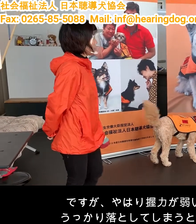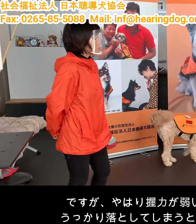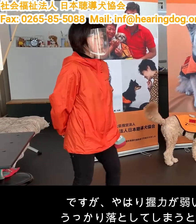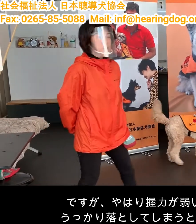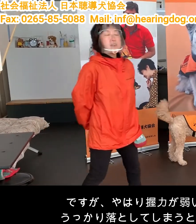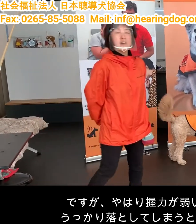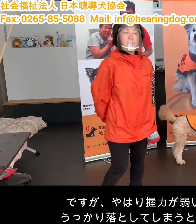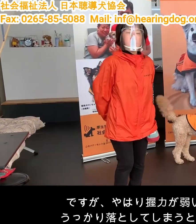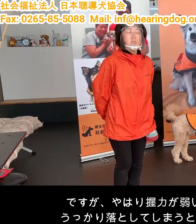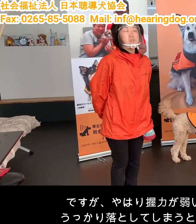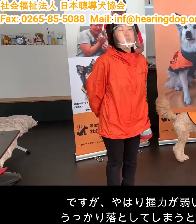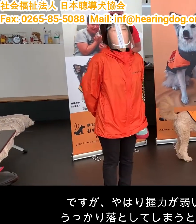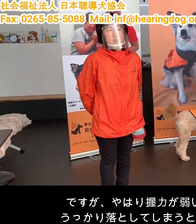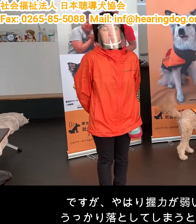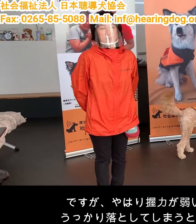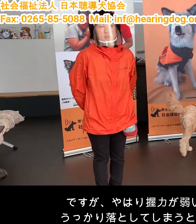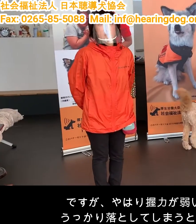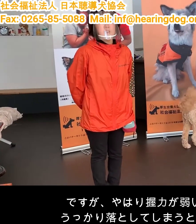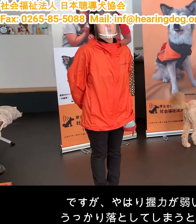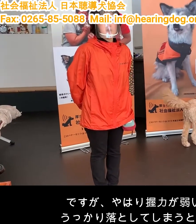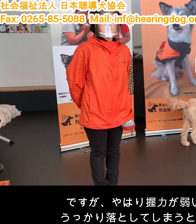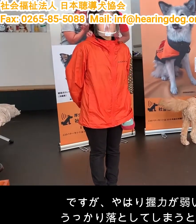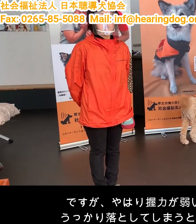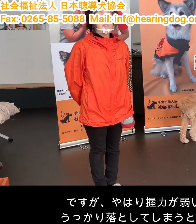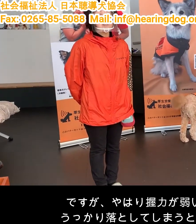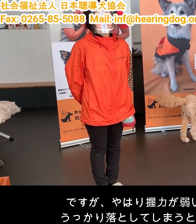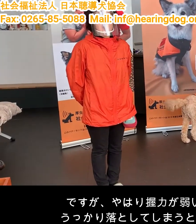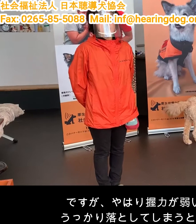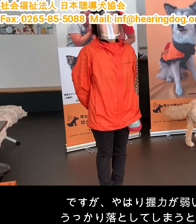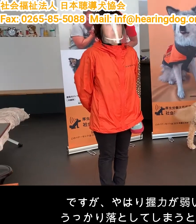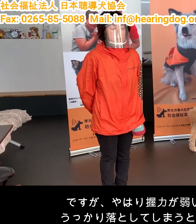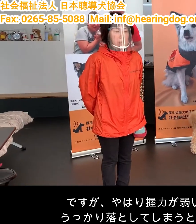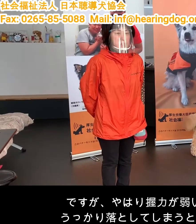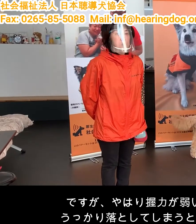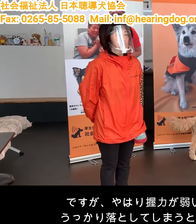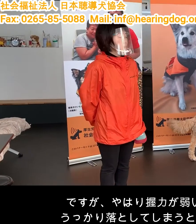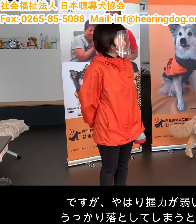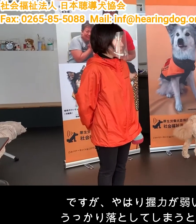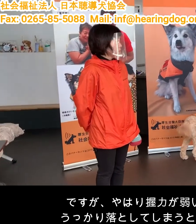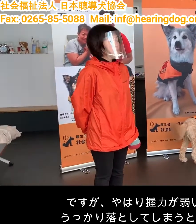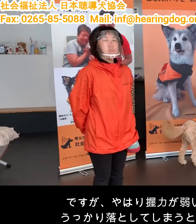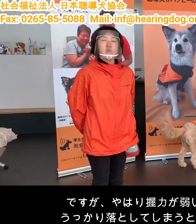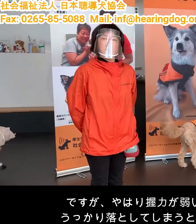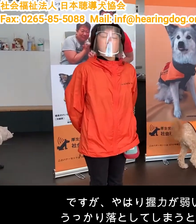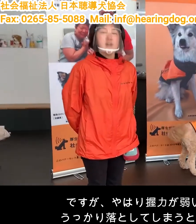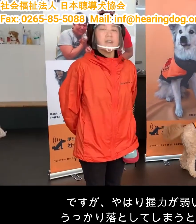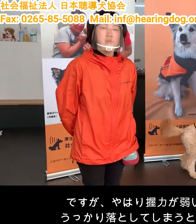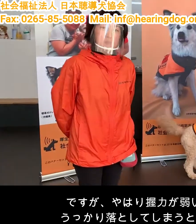ですがやはり握力が弱いため、カバンから取り出す際についうっかり落としてしまうということがあるかも